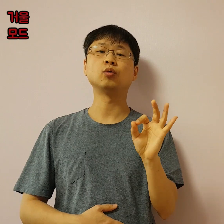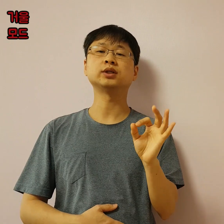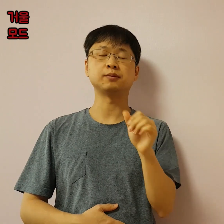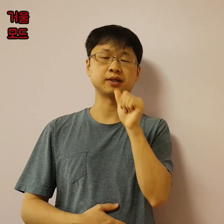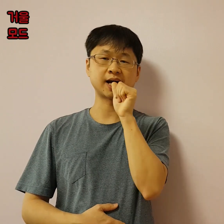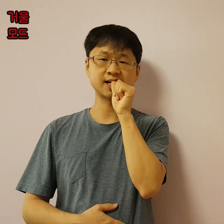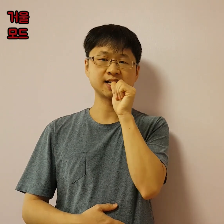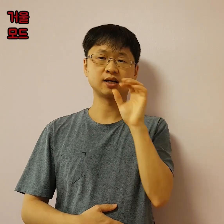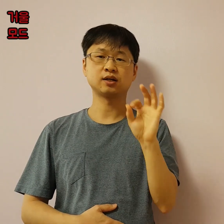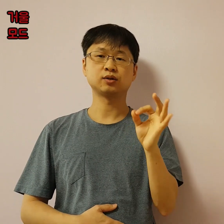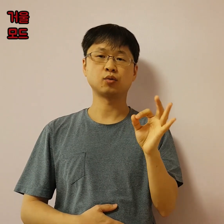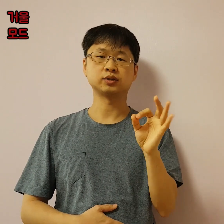동전입니다.